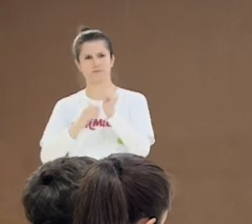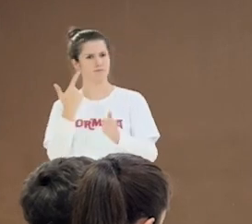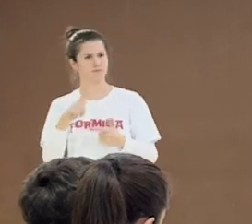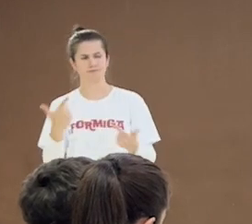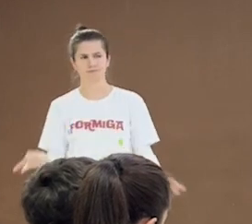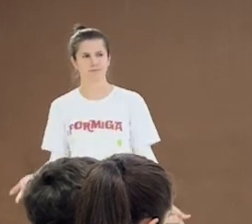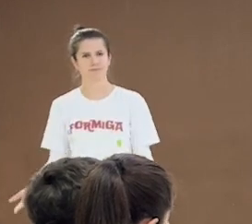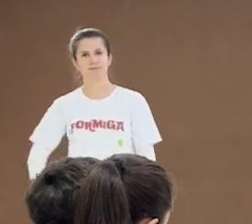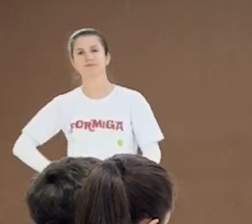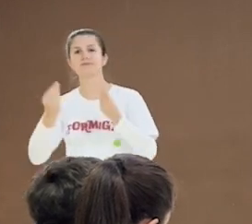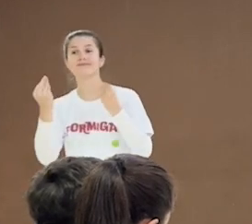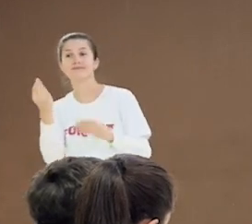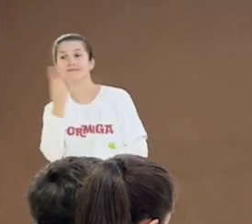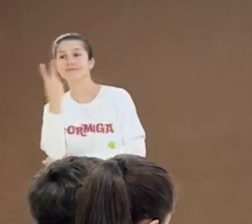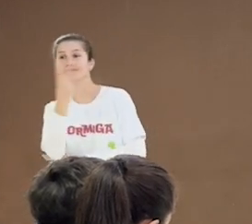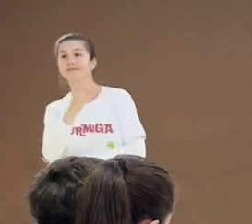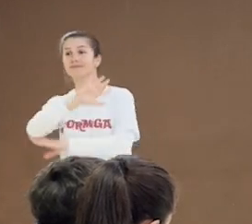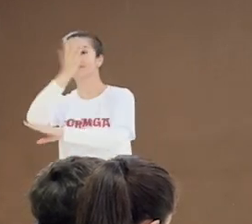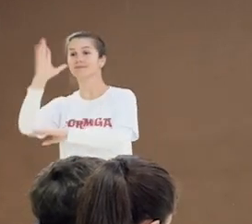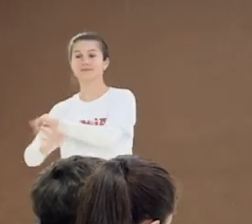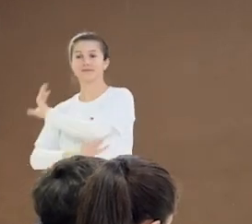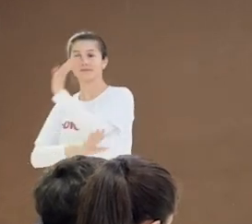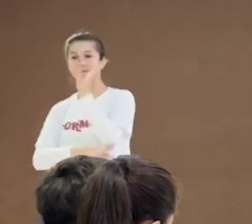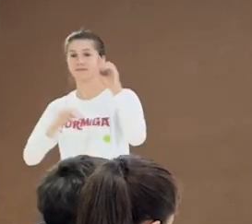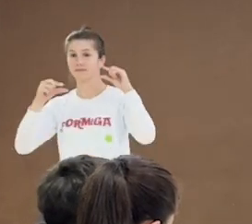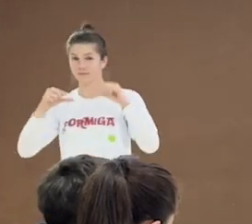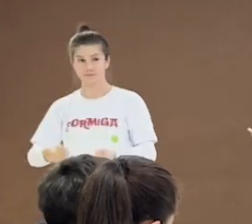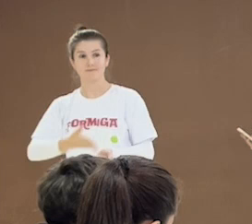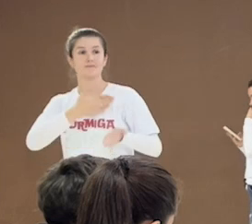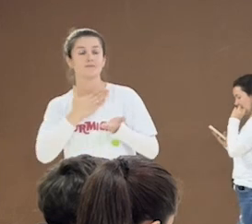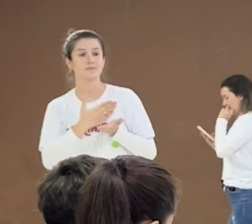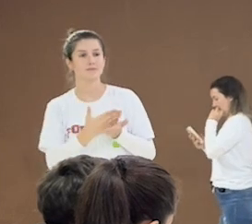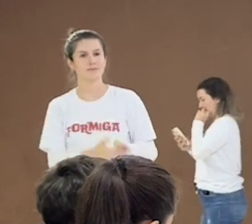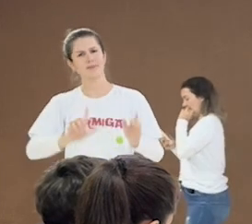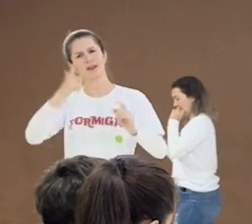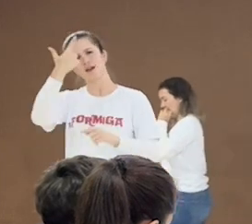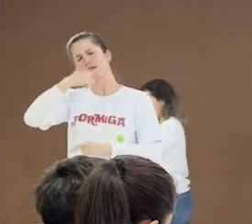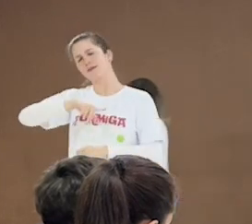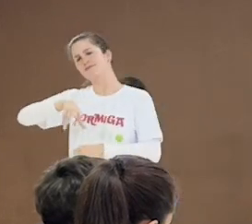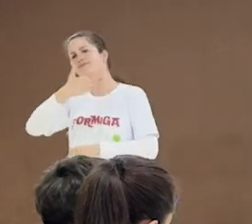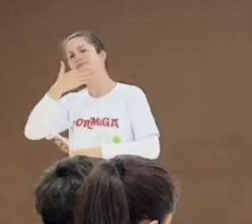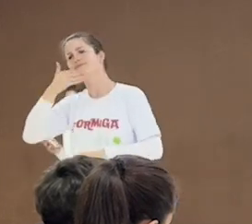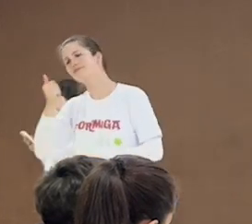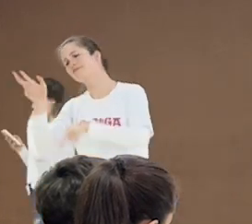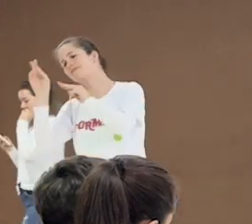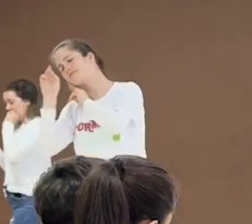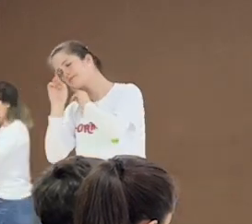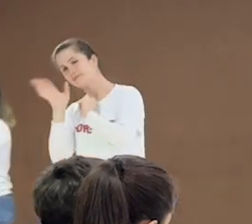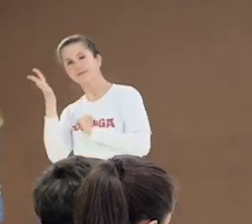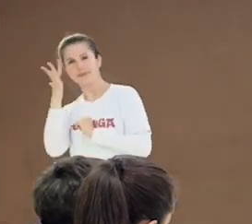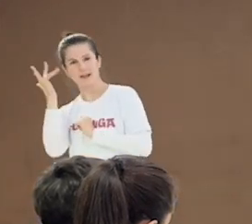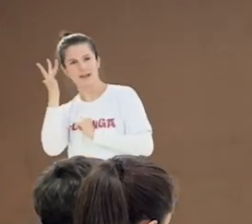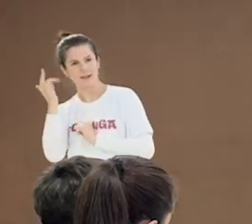como tem só nós dois nessa floresta tão pequena, vamos ter que recomeçar. Acho melhor a gente dormir por aqui mesmo e amanhã a gente vê isso. Tá